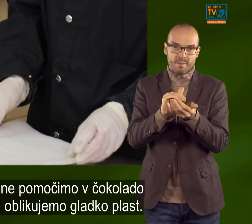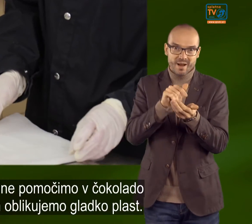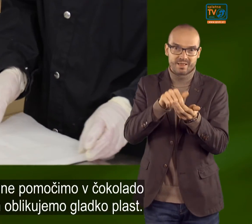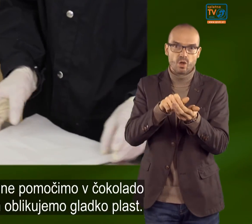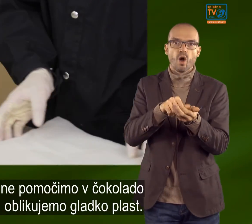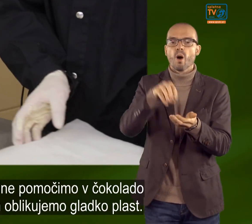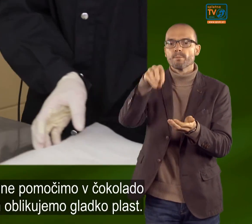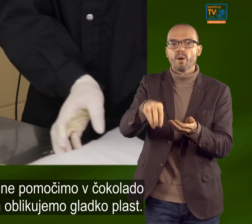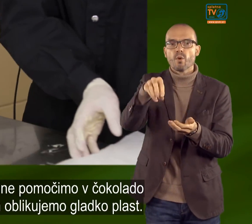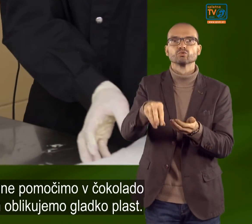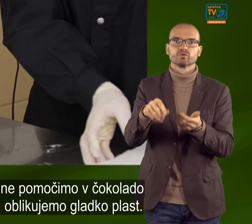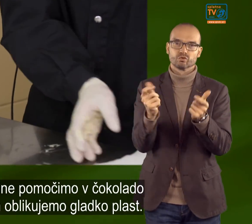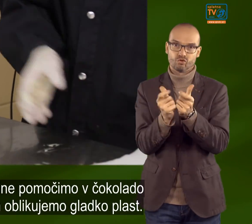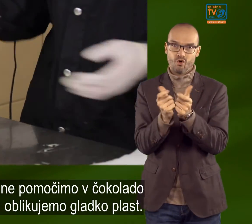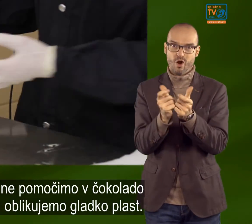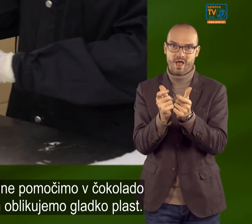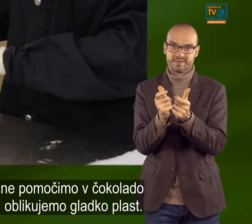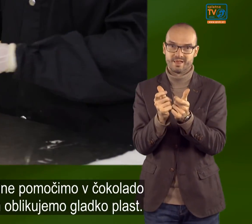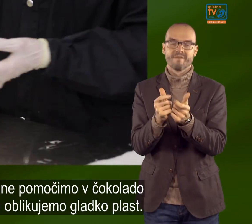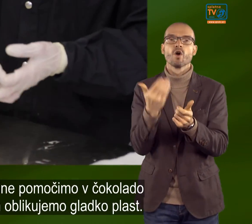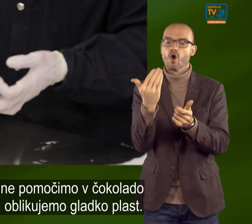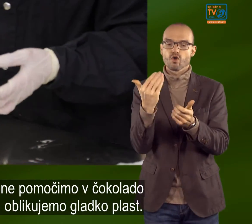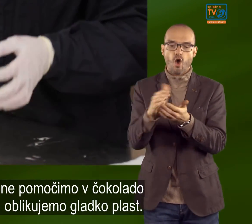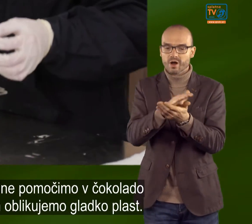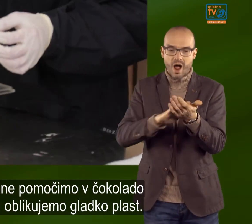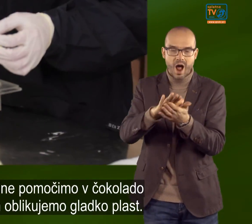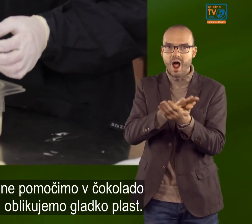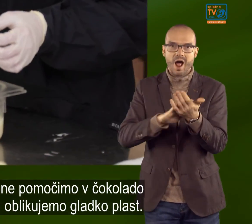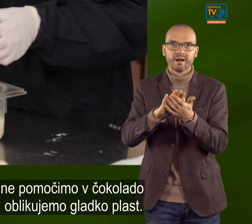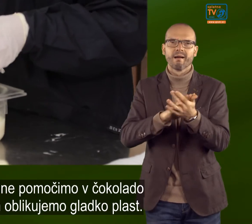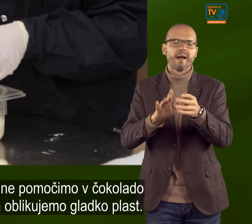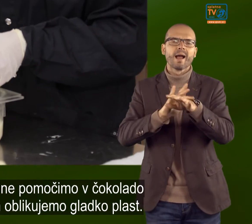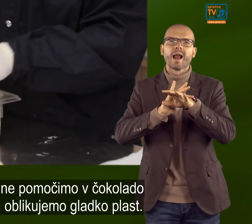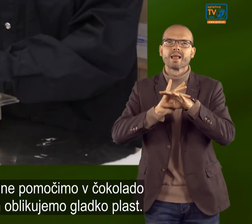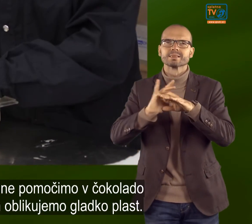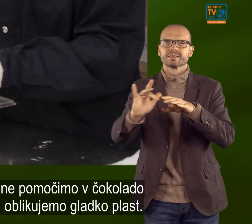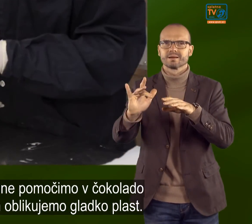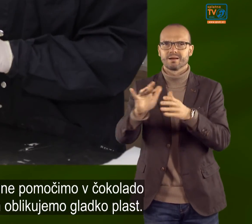Pralino pomočimo v čokolado in v rokah oblikujemo